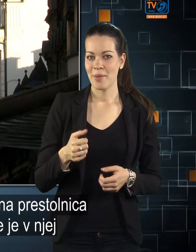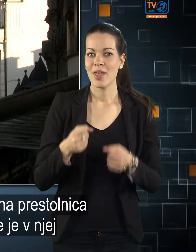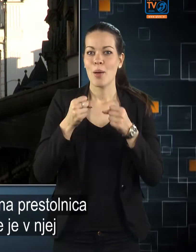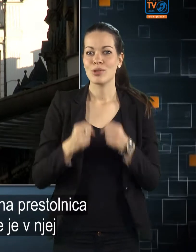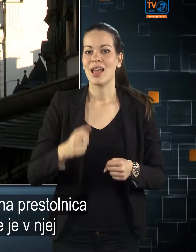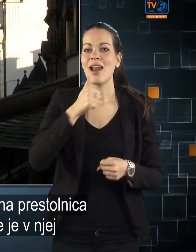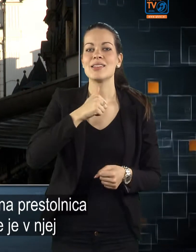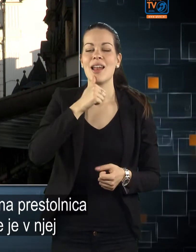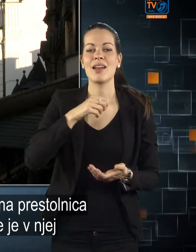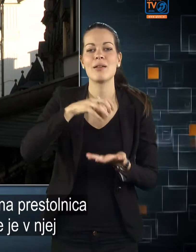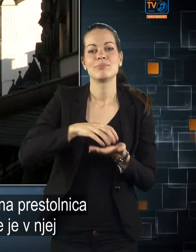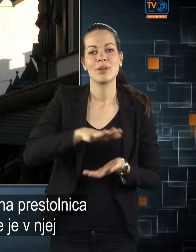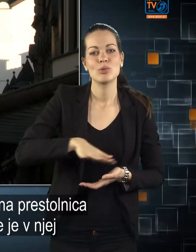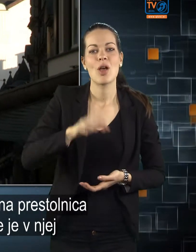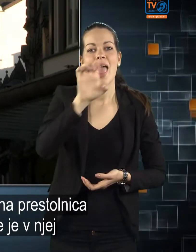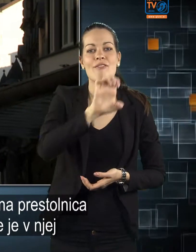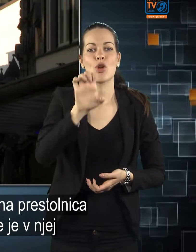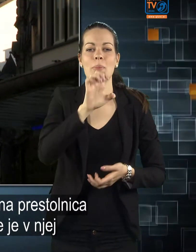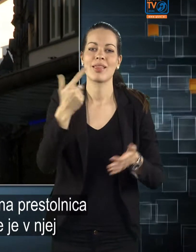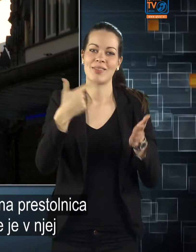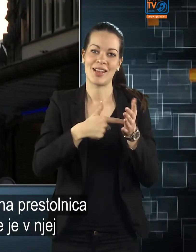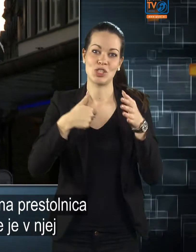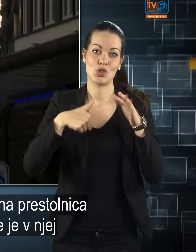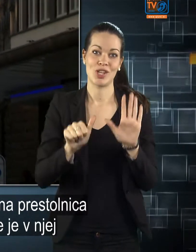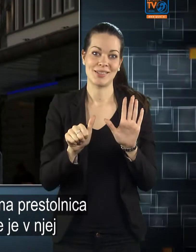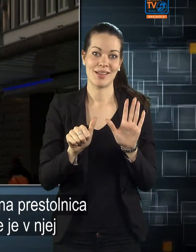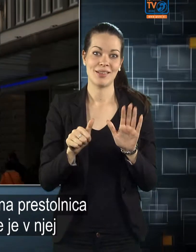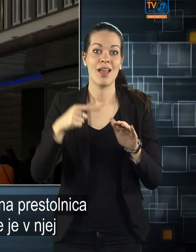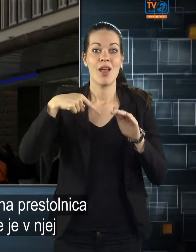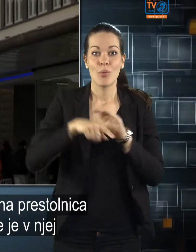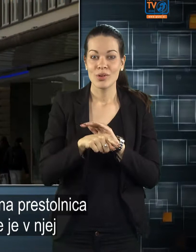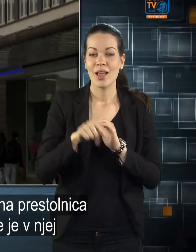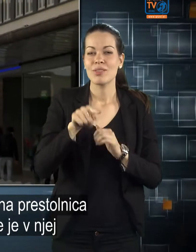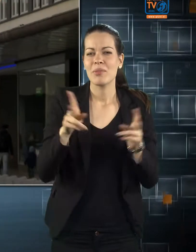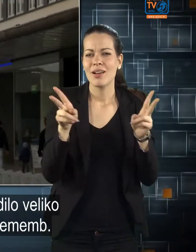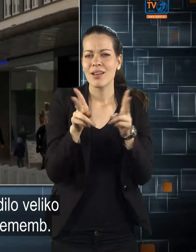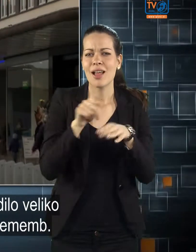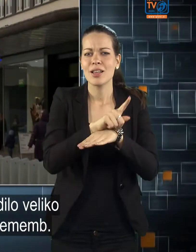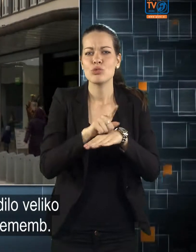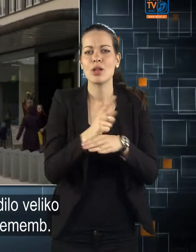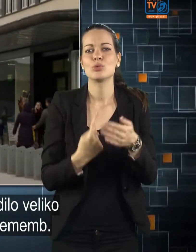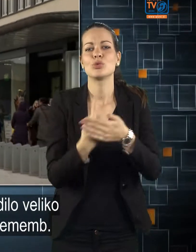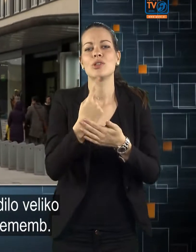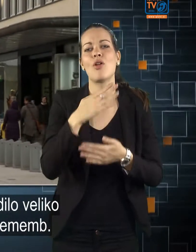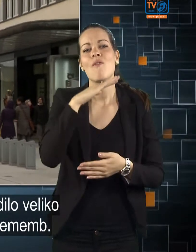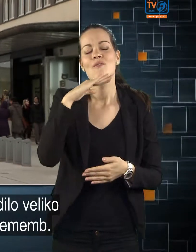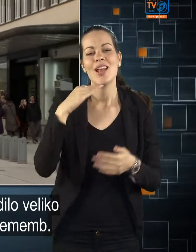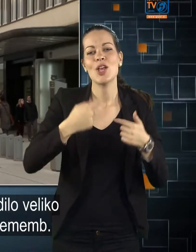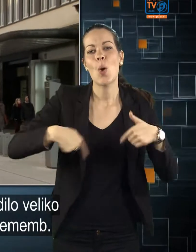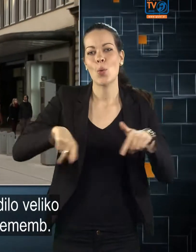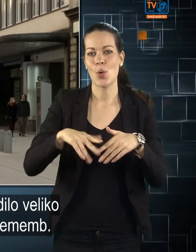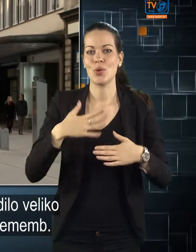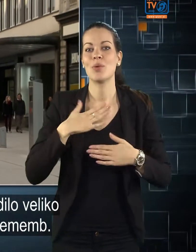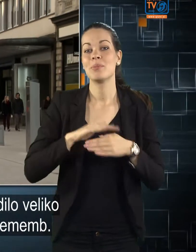Ljubljana je postala zelena prestolnica Evrope 2016, ker se je v njej v kratkem času zgodilo veliko